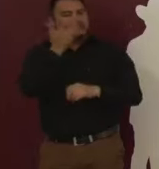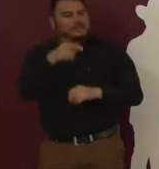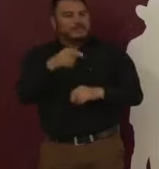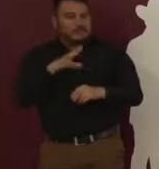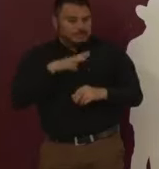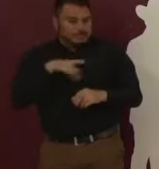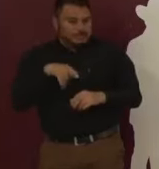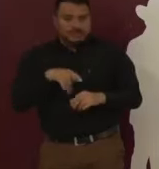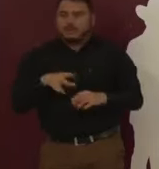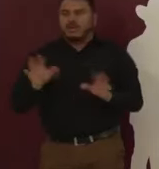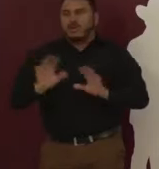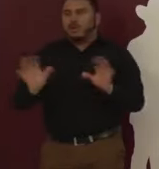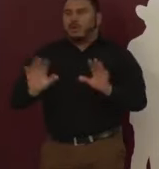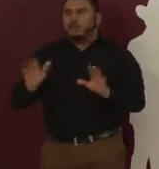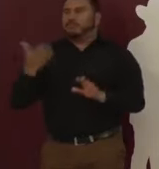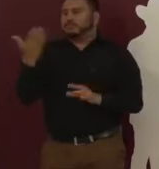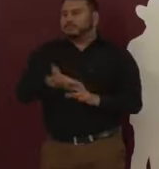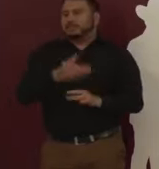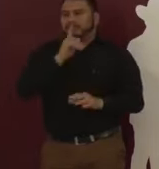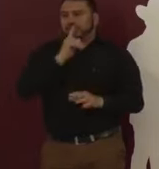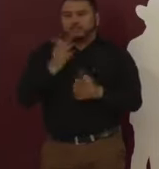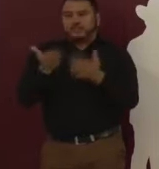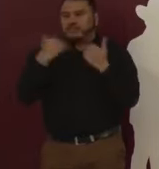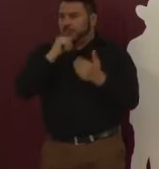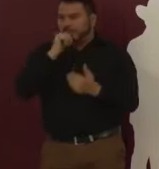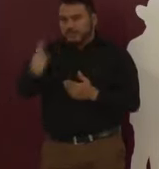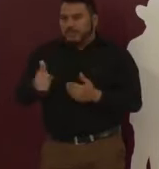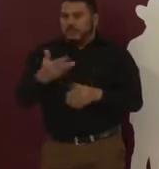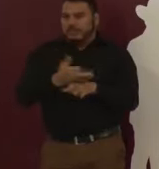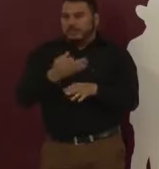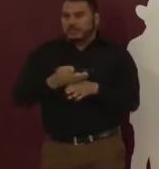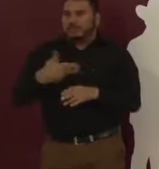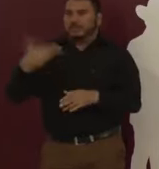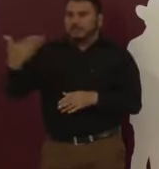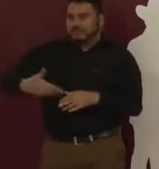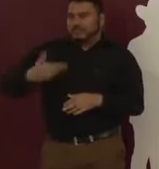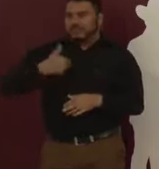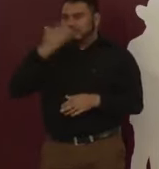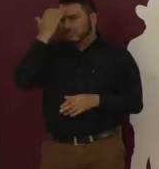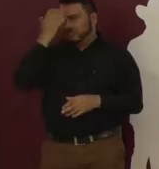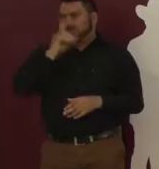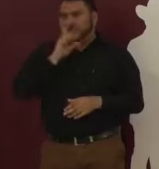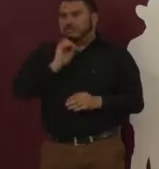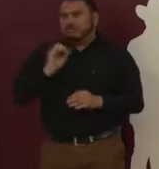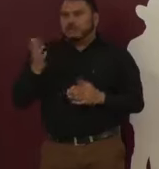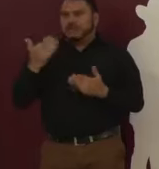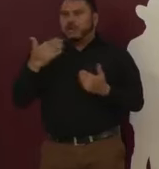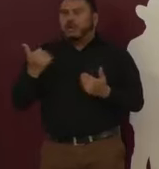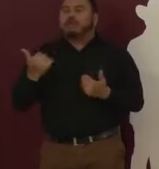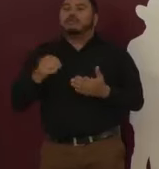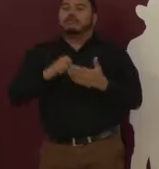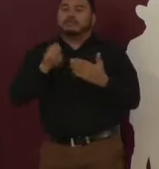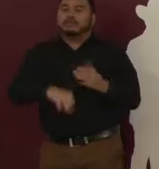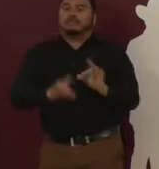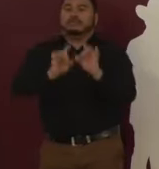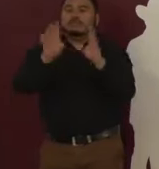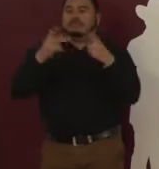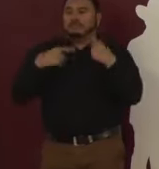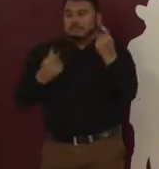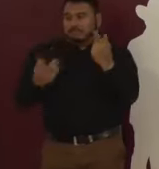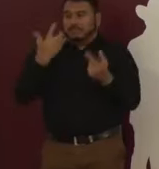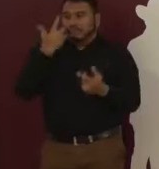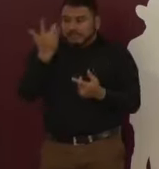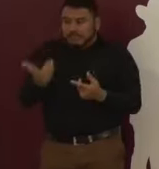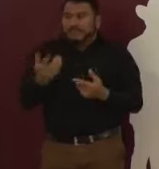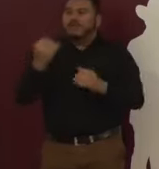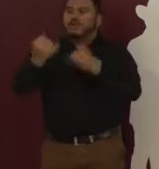No hay ninguna solicitud que yo en este momento conozca. En caso de que se diera, pues no es